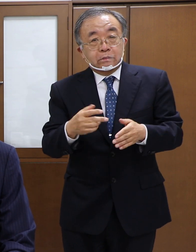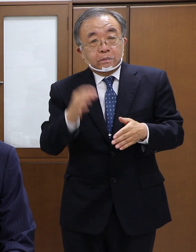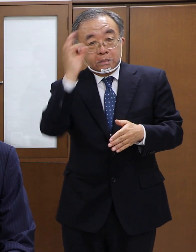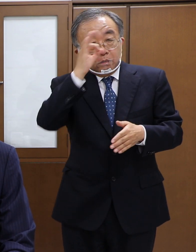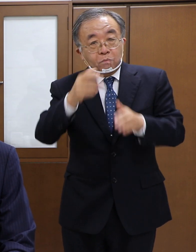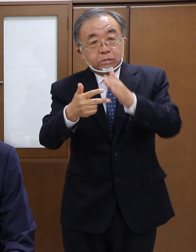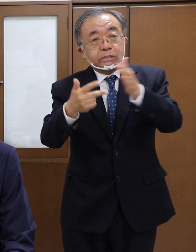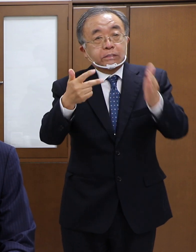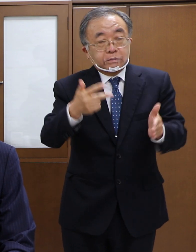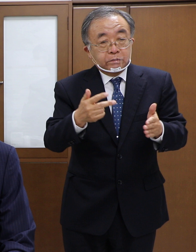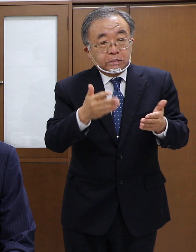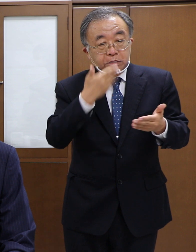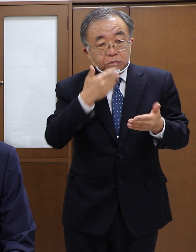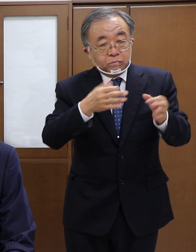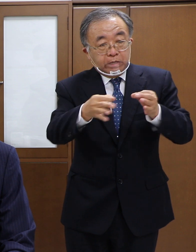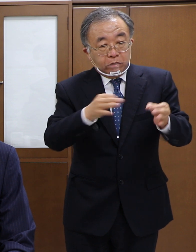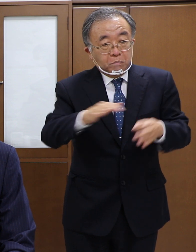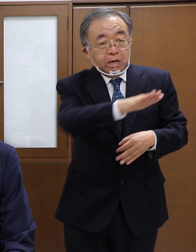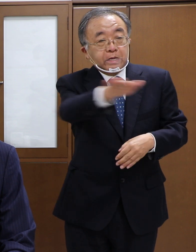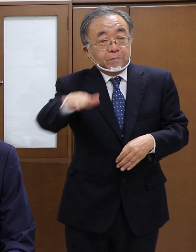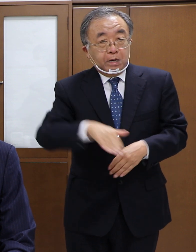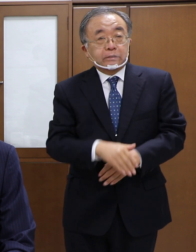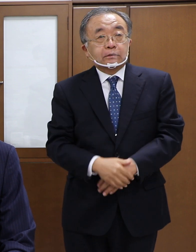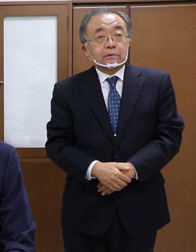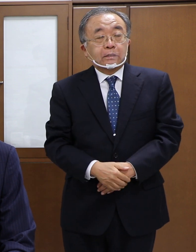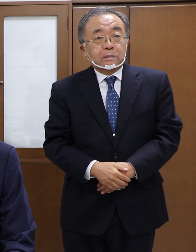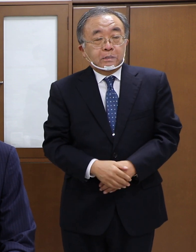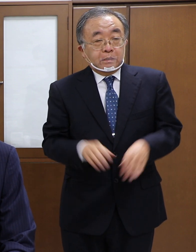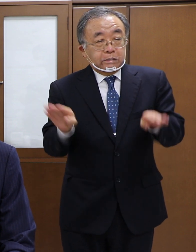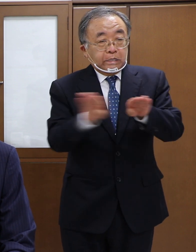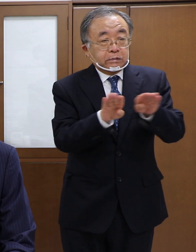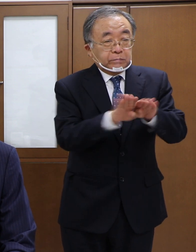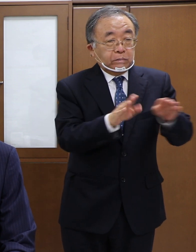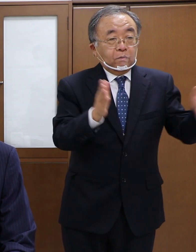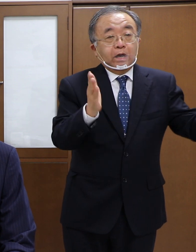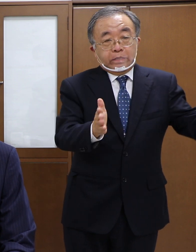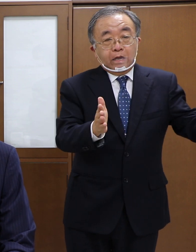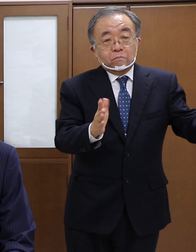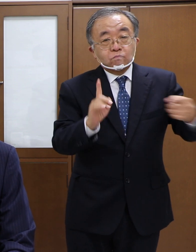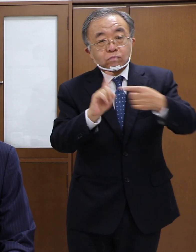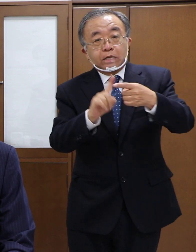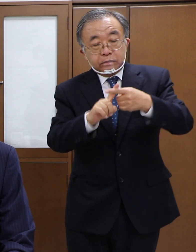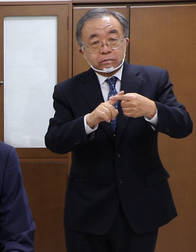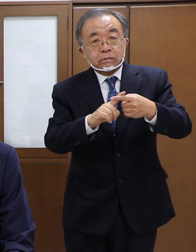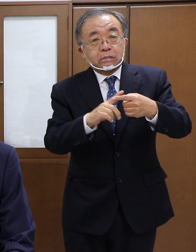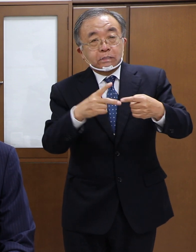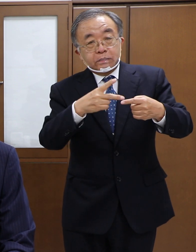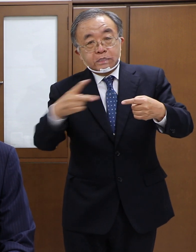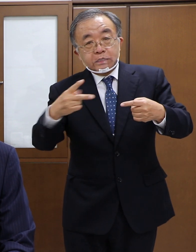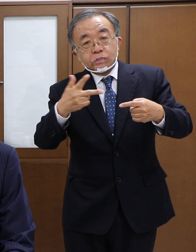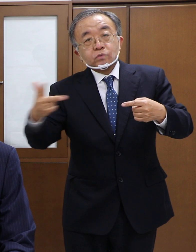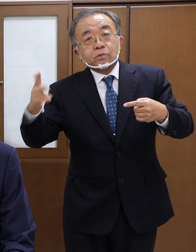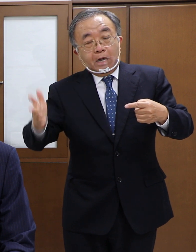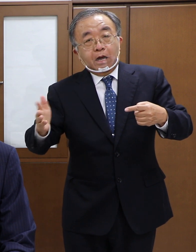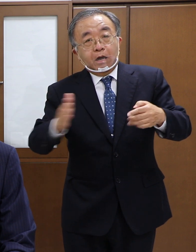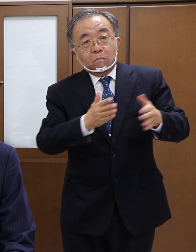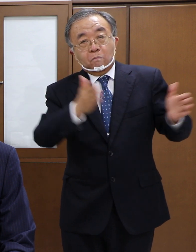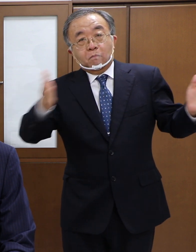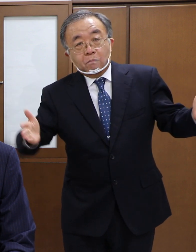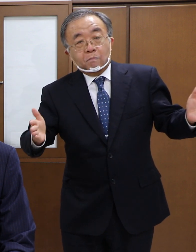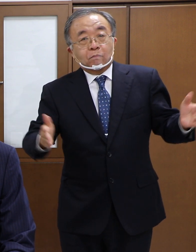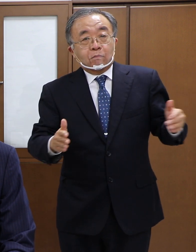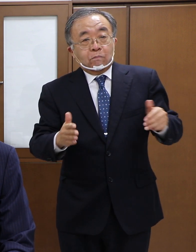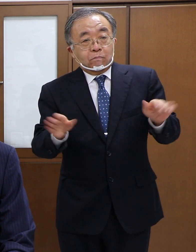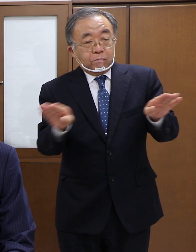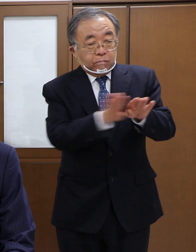観光施設、飲食店の皆様には大型連休の間に加え、その後2週間にわたり休業